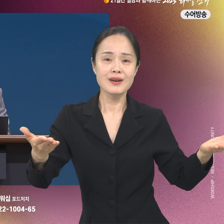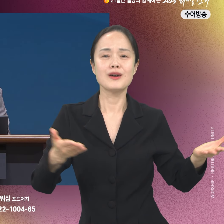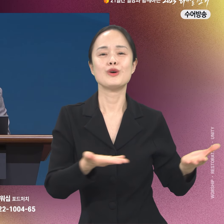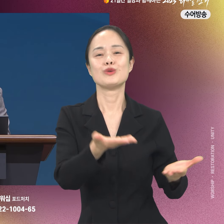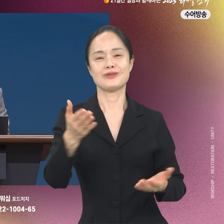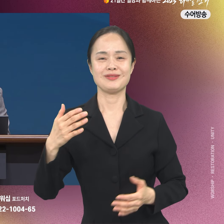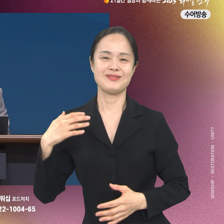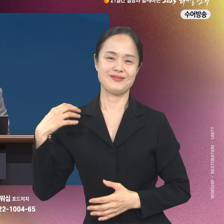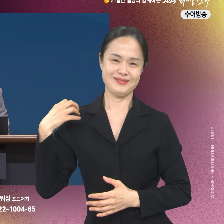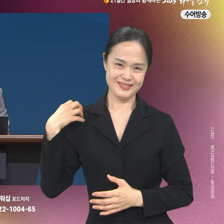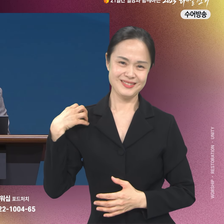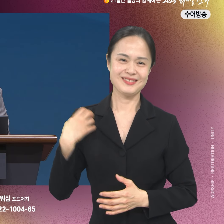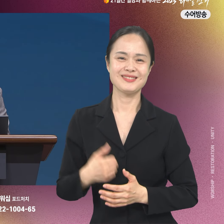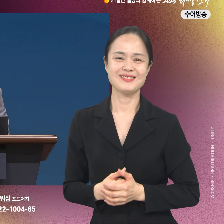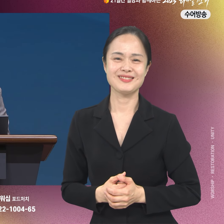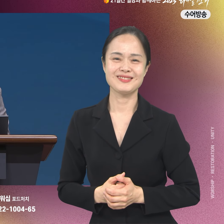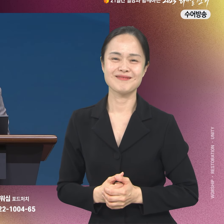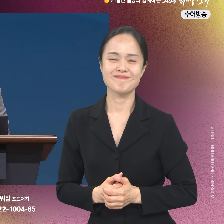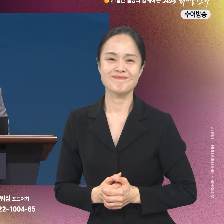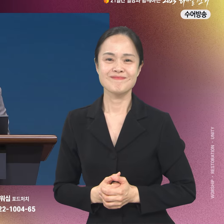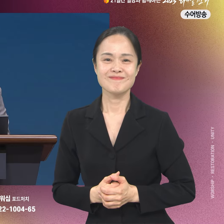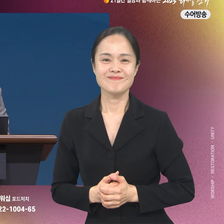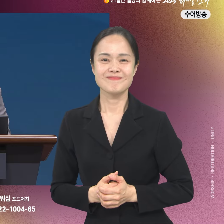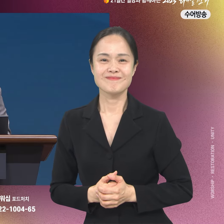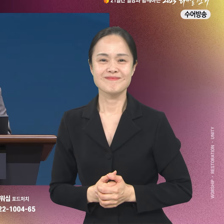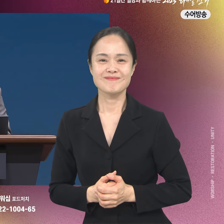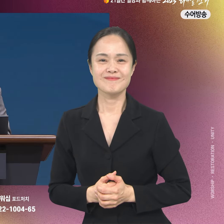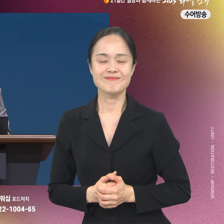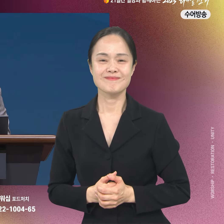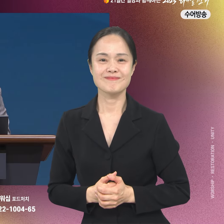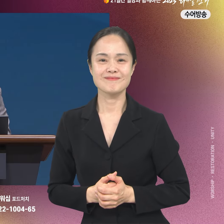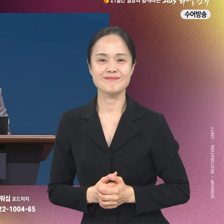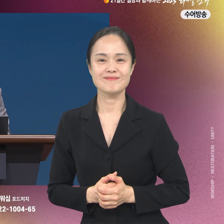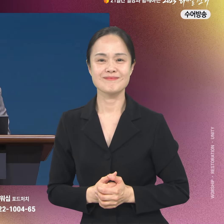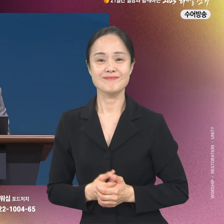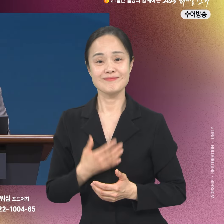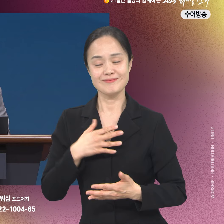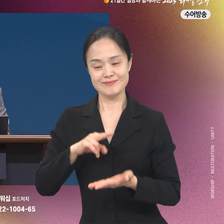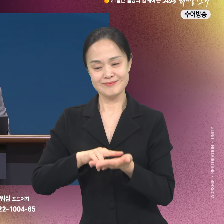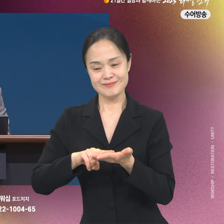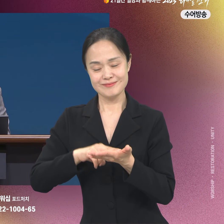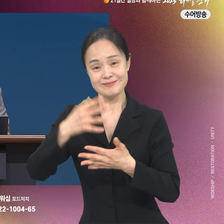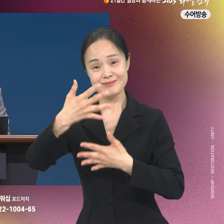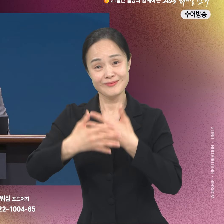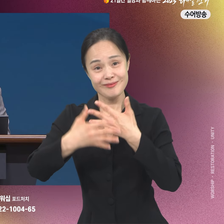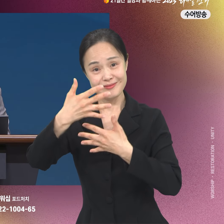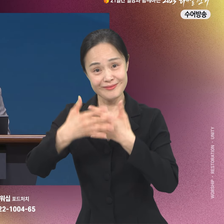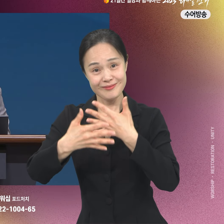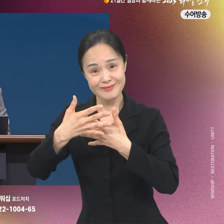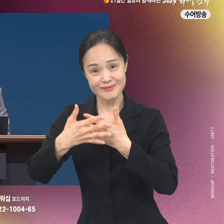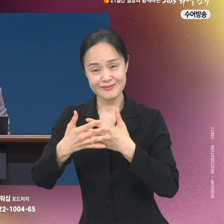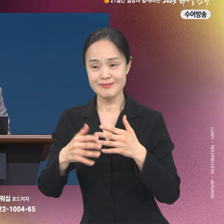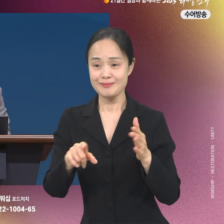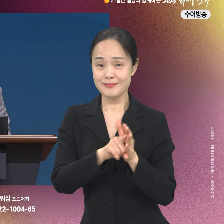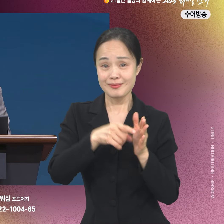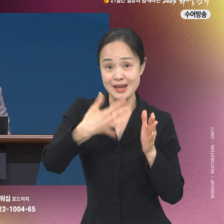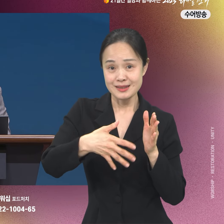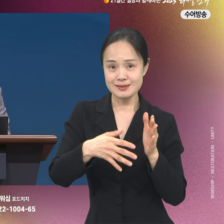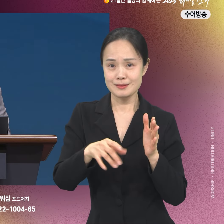저는 킹 오브 킹스를 통해서 믿지 않으시는 분들이